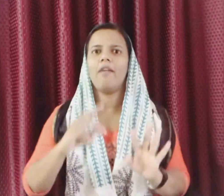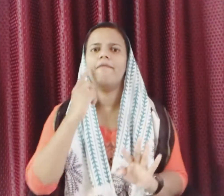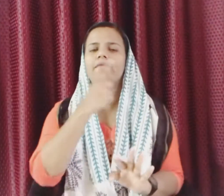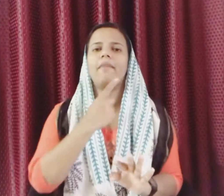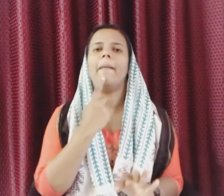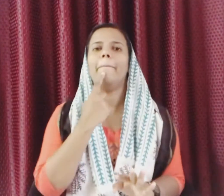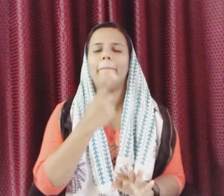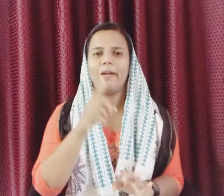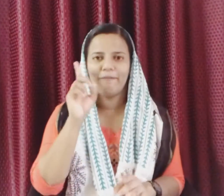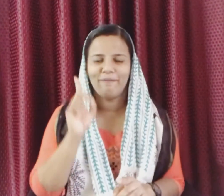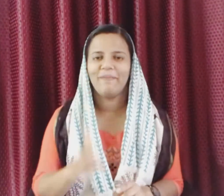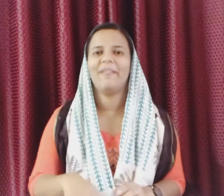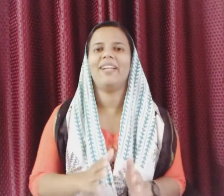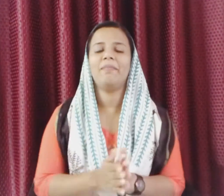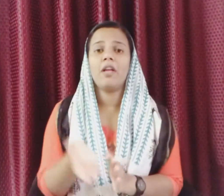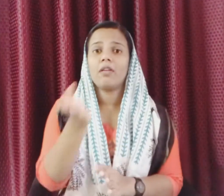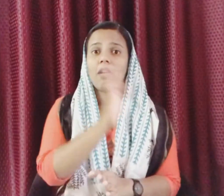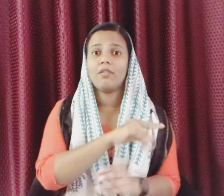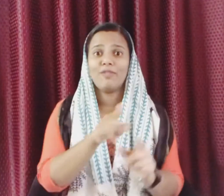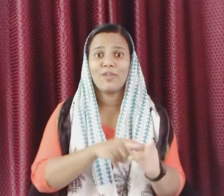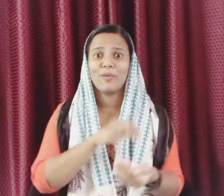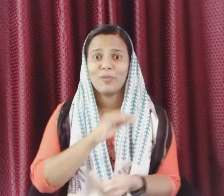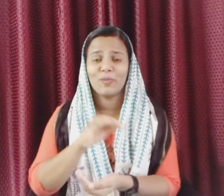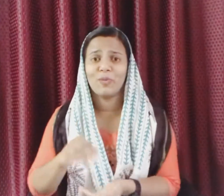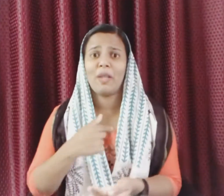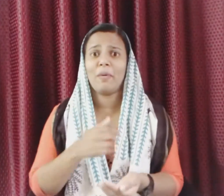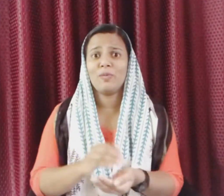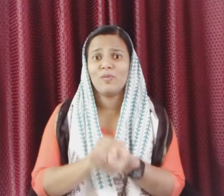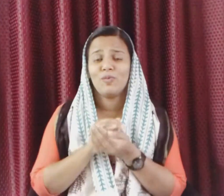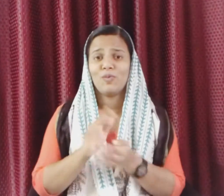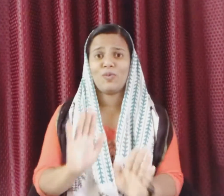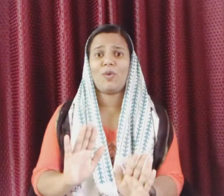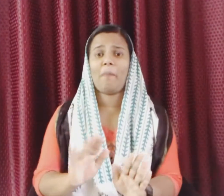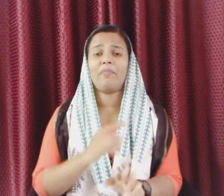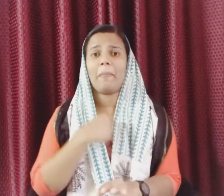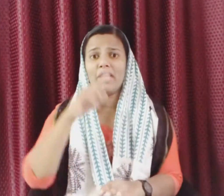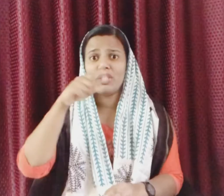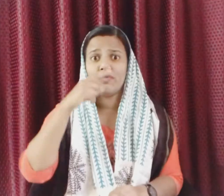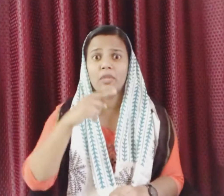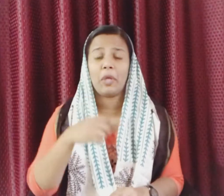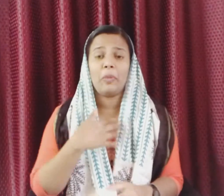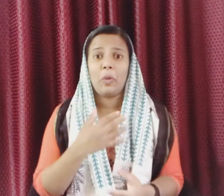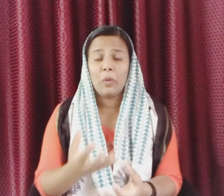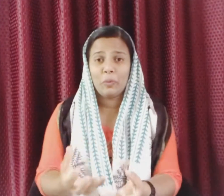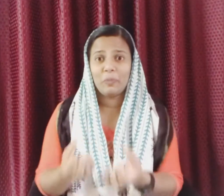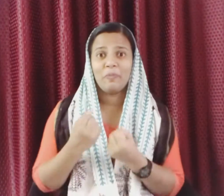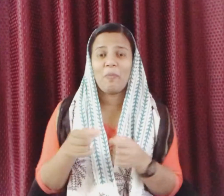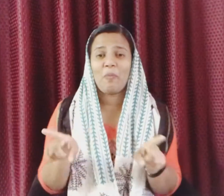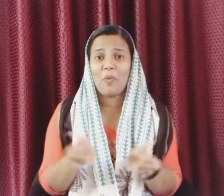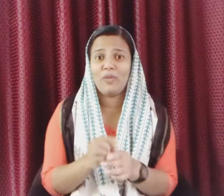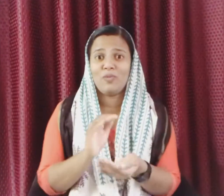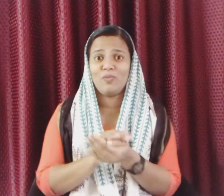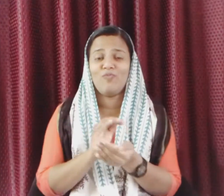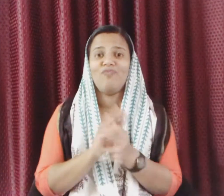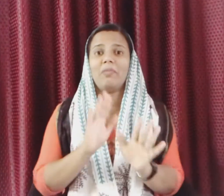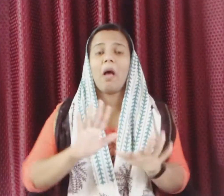നമ്മുടെ വായികൾ തുറന്ന് നമ്മൾ പറയണം. പ്രിയപ്പെട്ടവർ, കഴിഞ്ഞ കാലങ്ങളിൽ കുഞ്ഞുങ്ങളെ പരിപാലിച്ചവൻ, കഴിഞ്ഞ കാലങ്ങളിൽ നിങ്ങളുടെ ജീവനെ കൊള്ള പോലെ തിരിച്ചു തന്നവൻ, കഴിഞ്ഞ